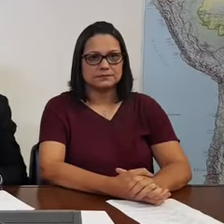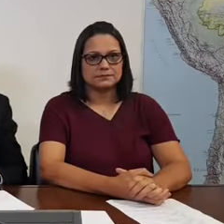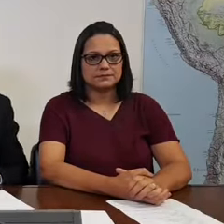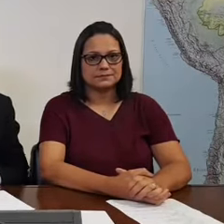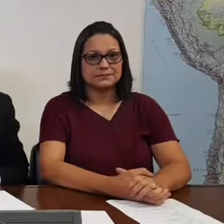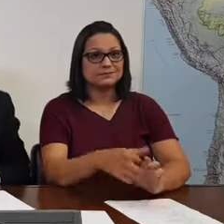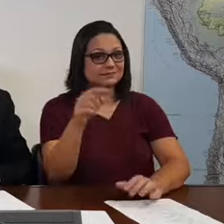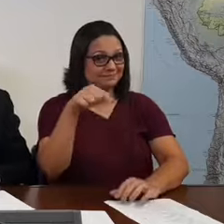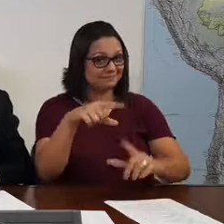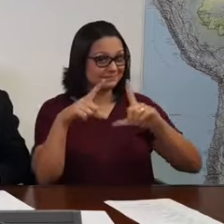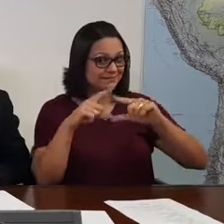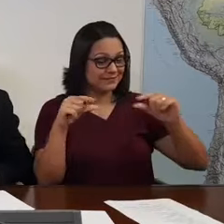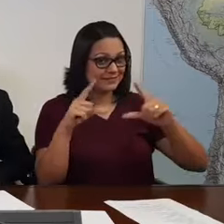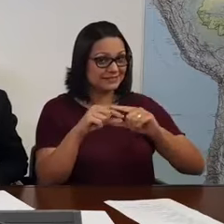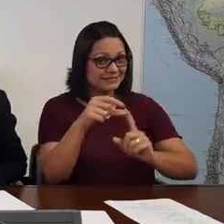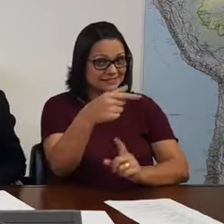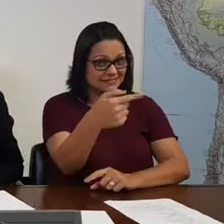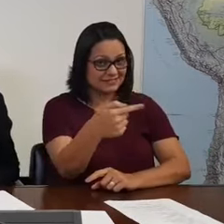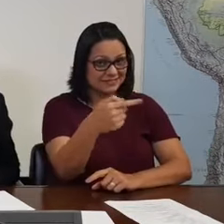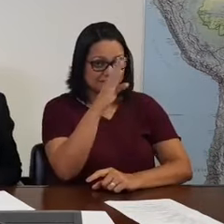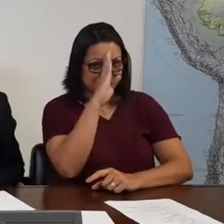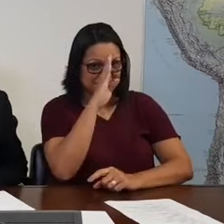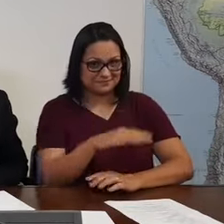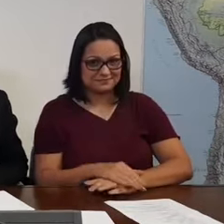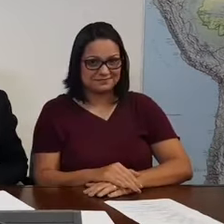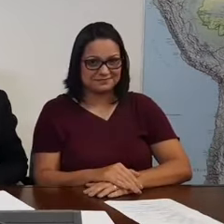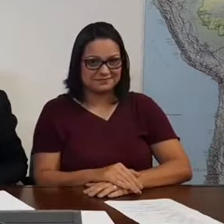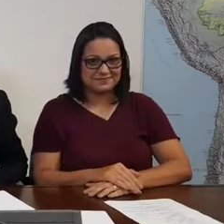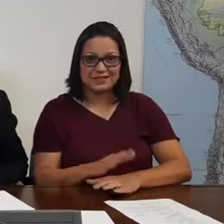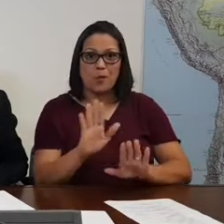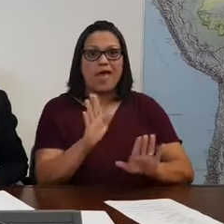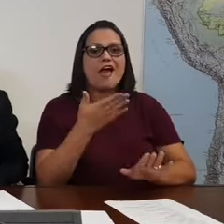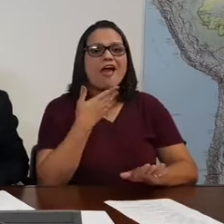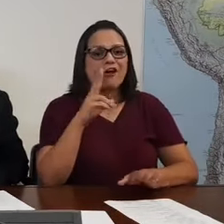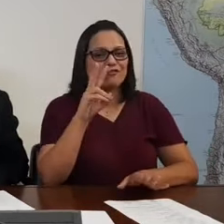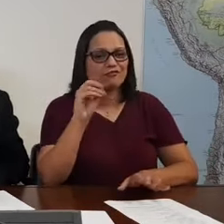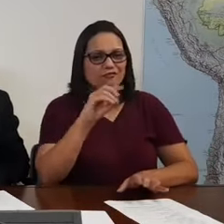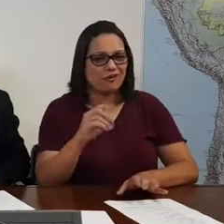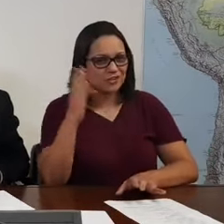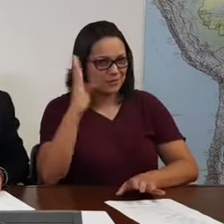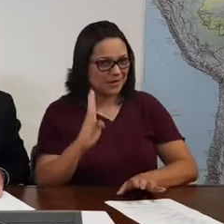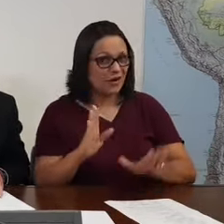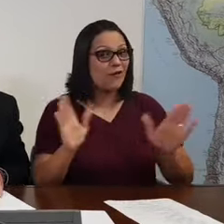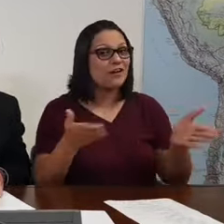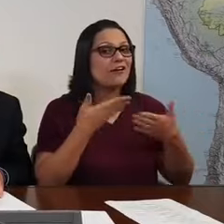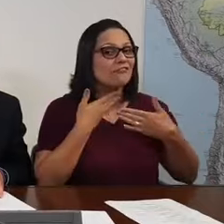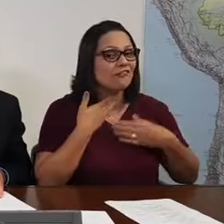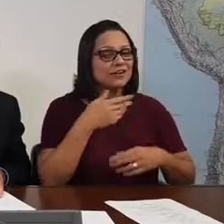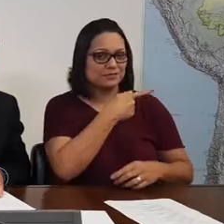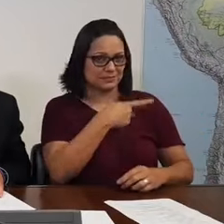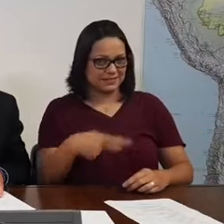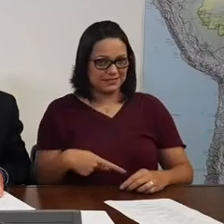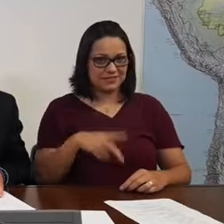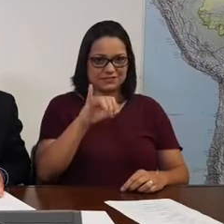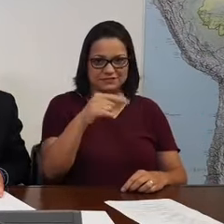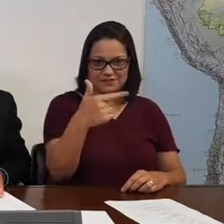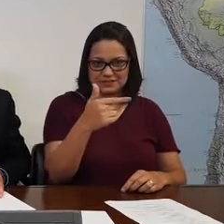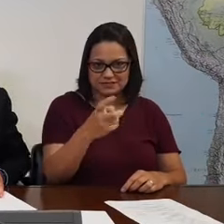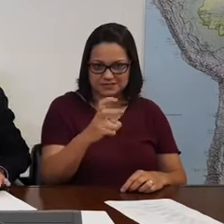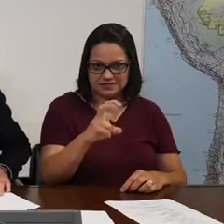Em Brasília, 19 horas. Não é a voz do Brasil, não, tá ok? É a voz do presidente. 25 de